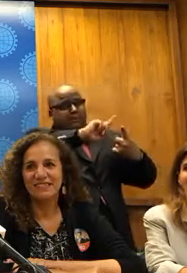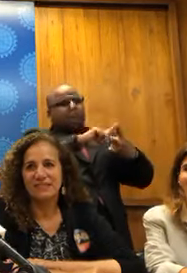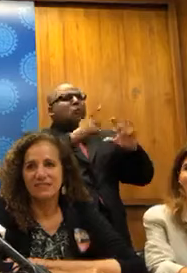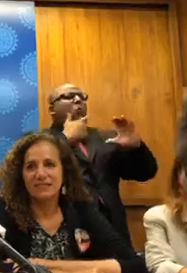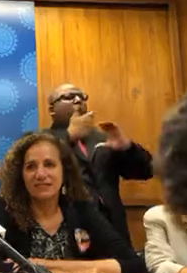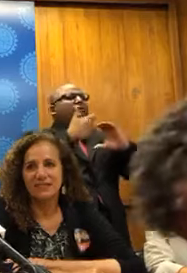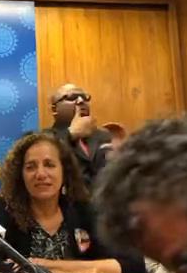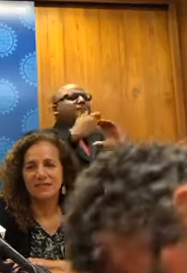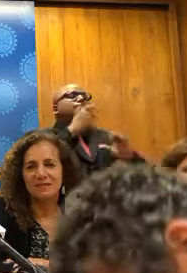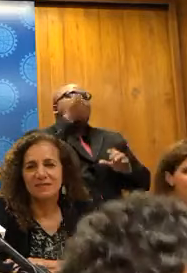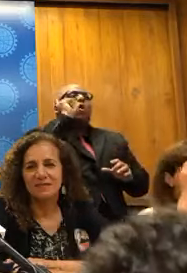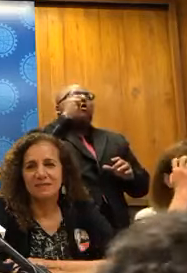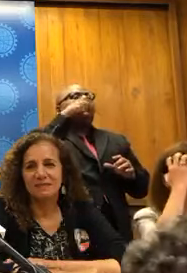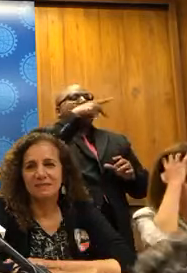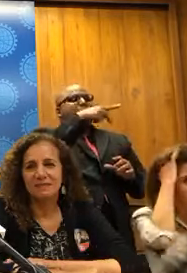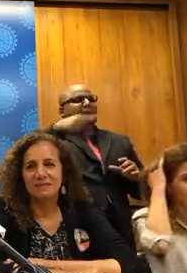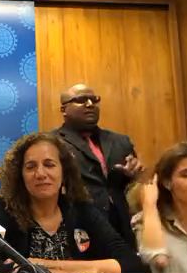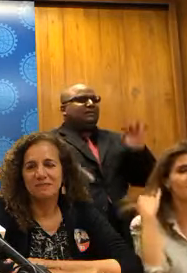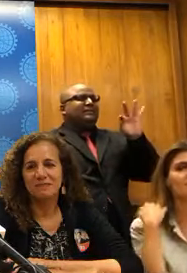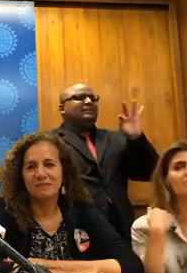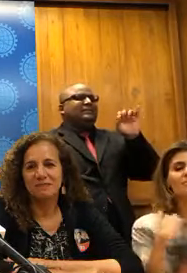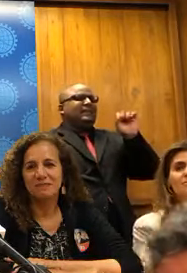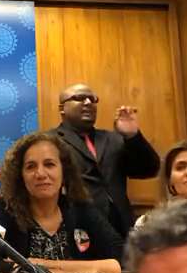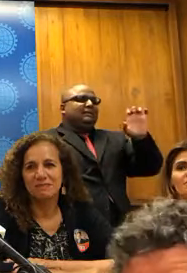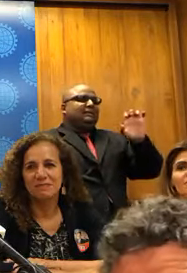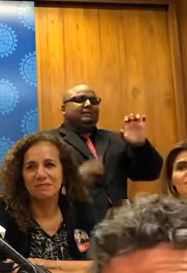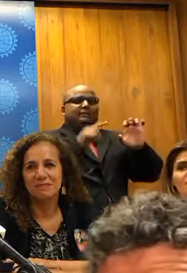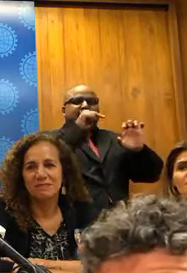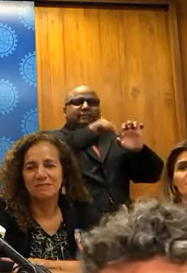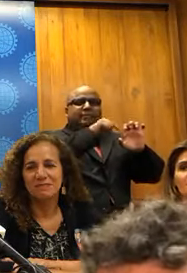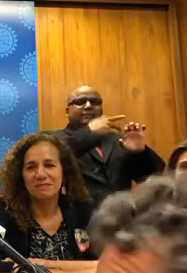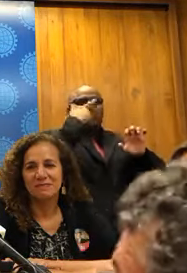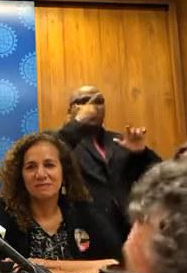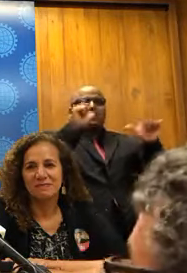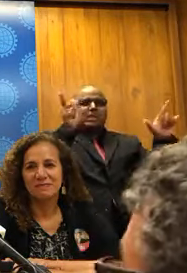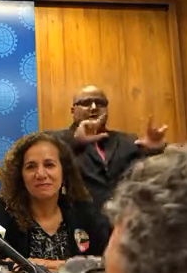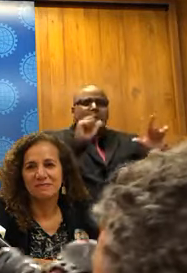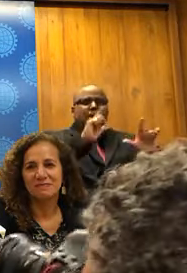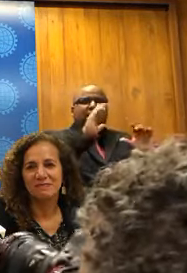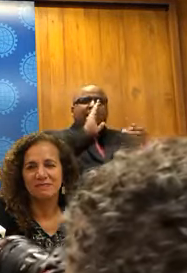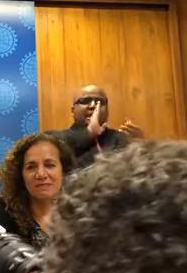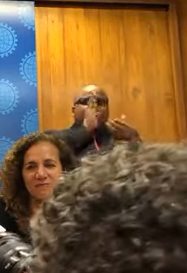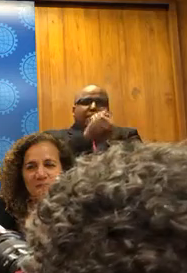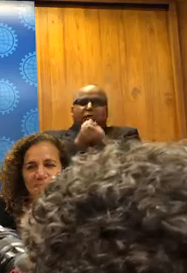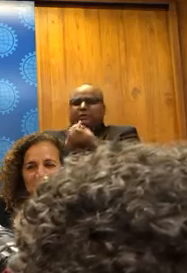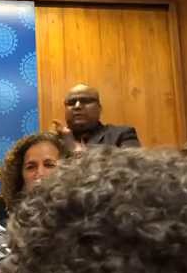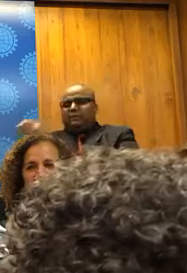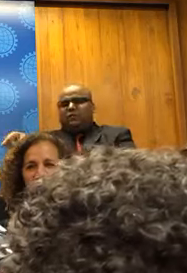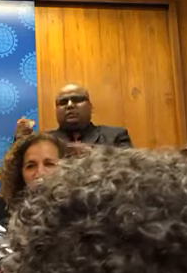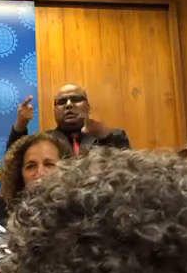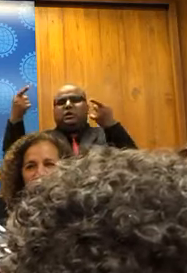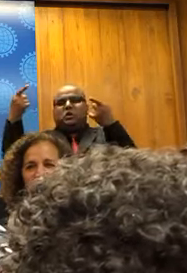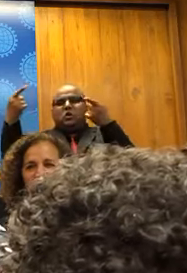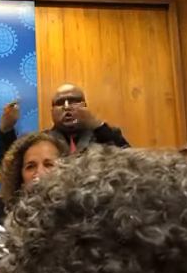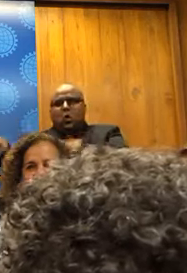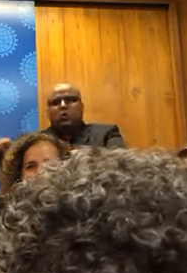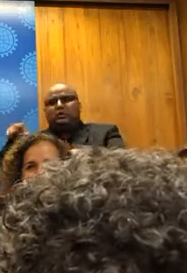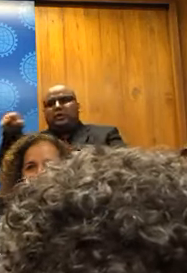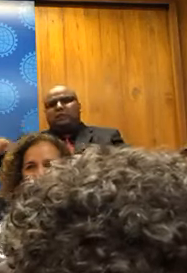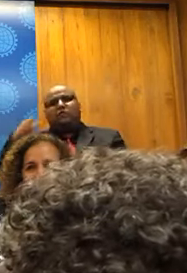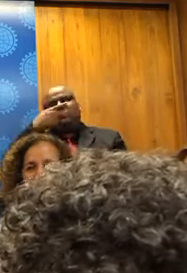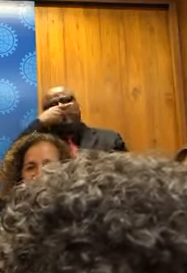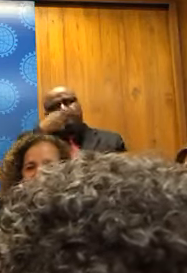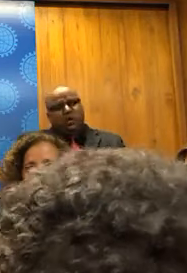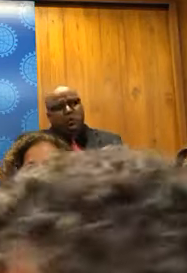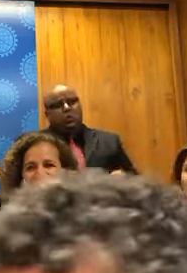WhatsApp, porque ontem o presidente do PSL, Gustavo Bebiano, deu uma coletiva de imprensa e disse que ia processar o senhor por conta das afirmações que o senhor